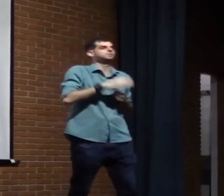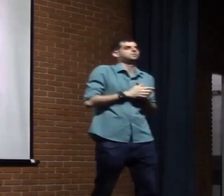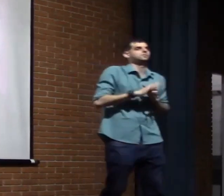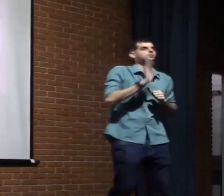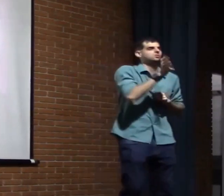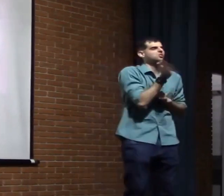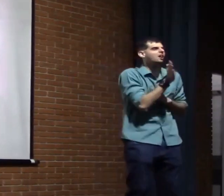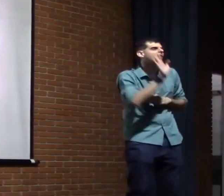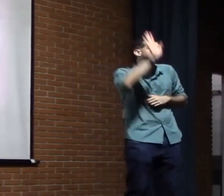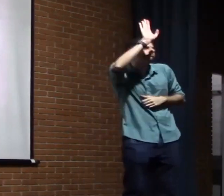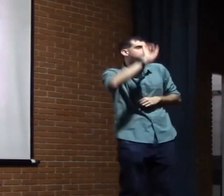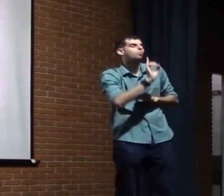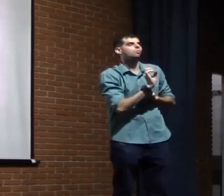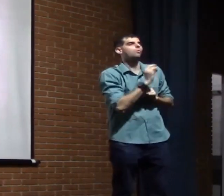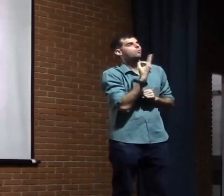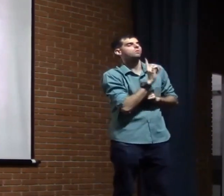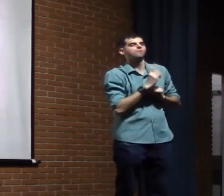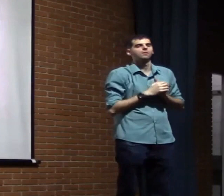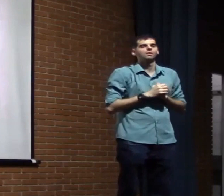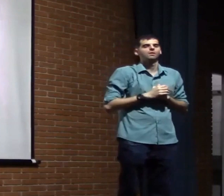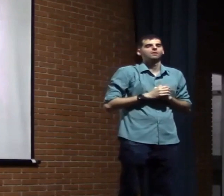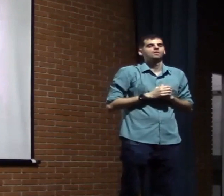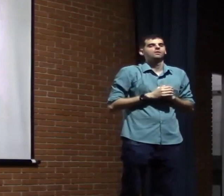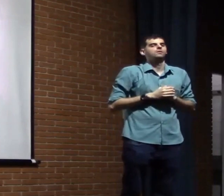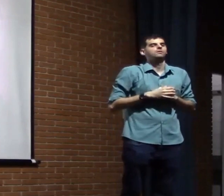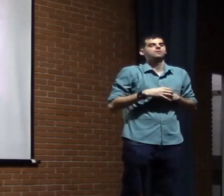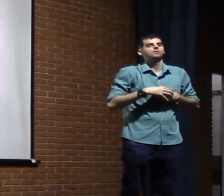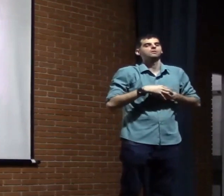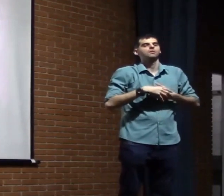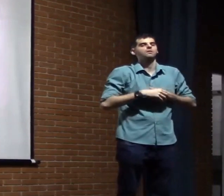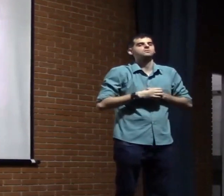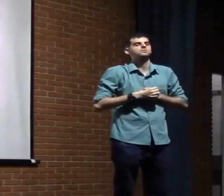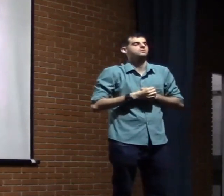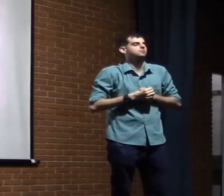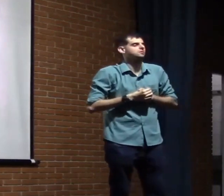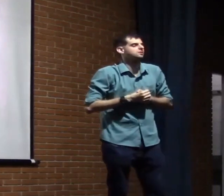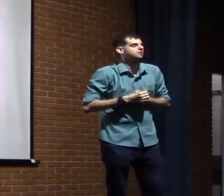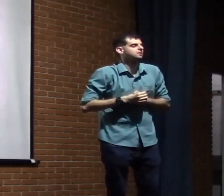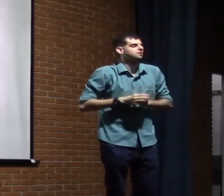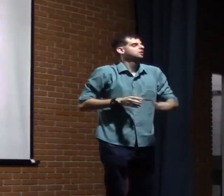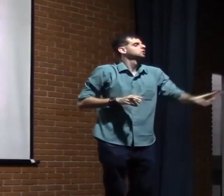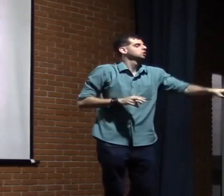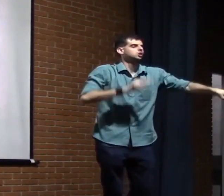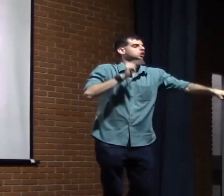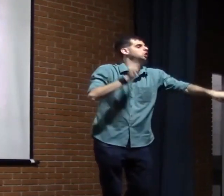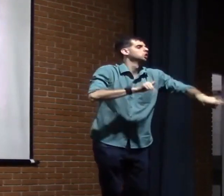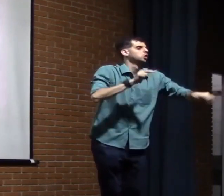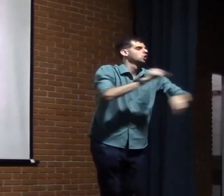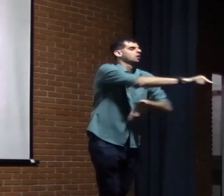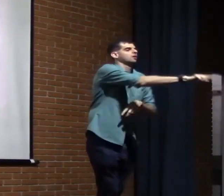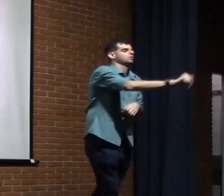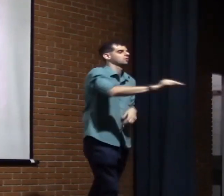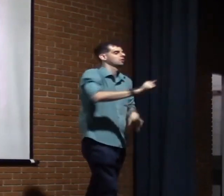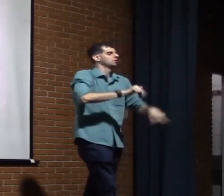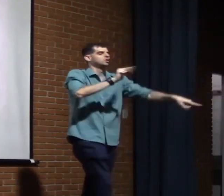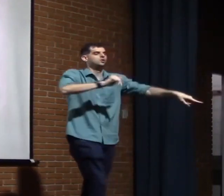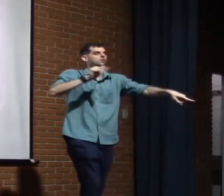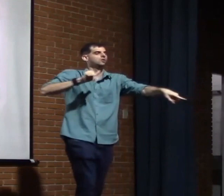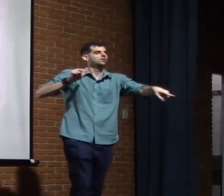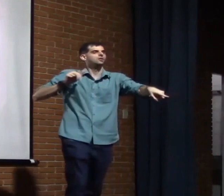era uma pessoa... Se alguém aqui presente já vivenciou isso, levanta a mão, por favor. E aí aquela pessoa, ela era